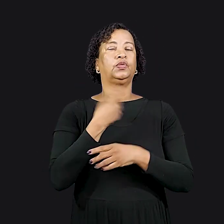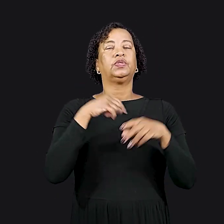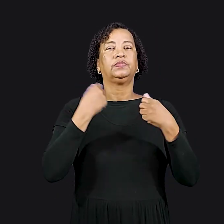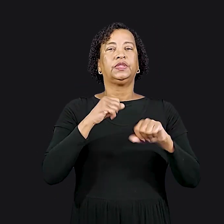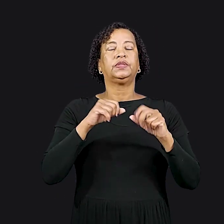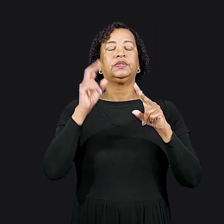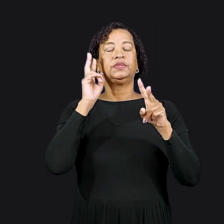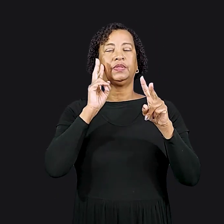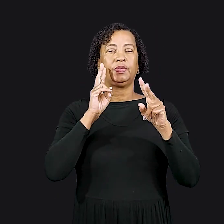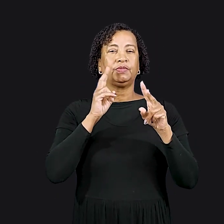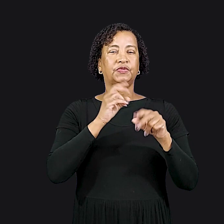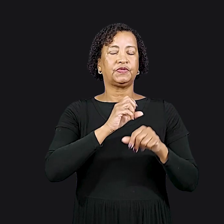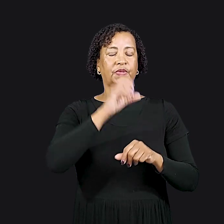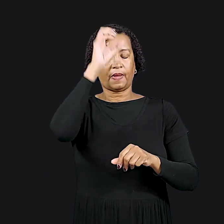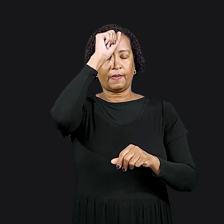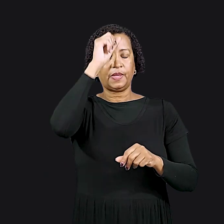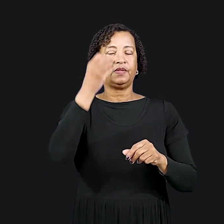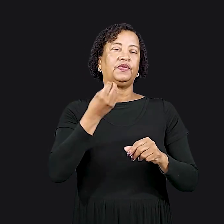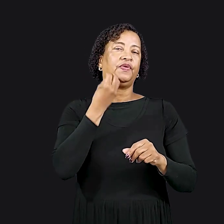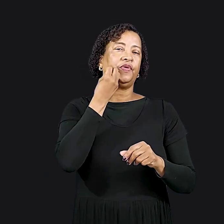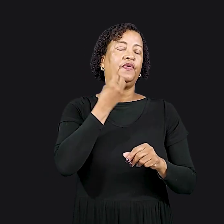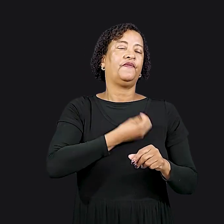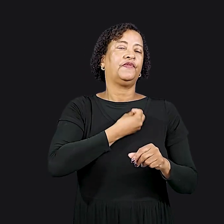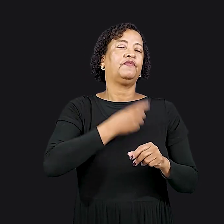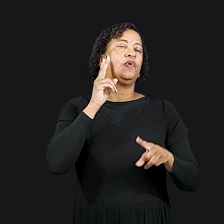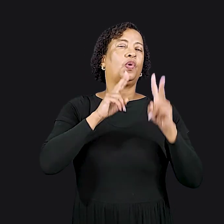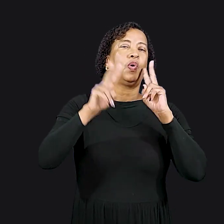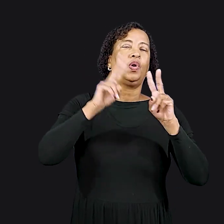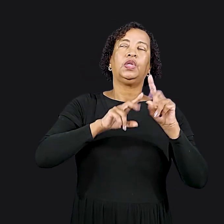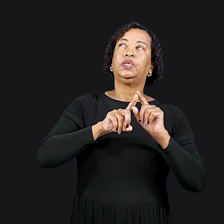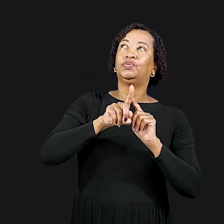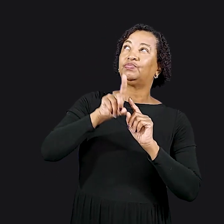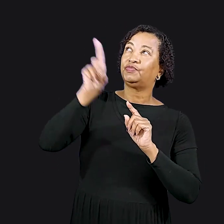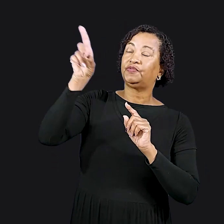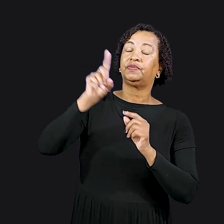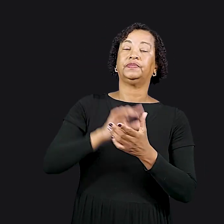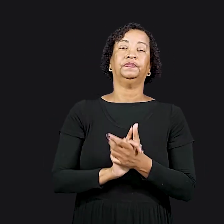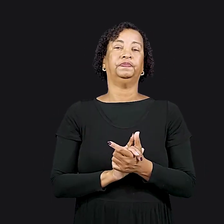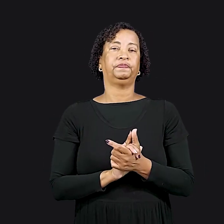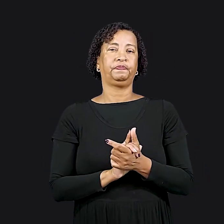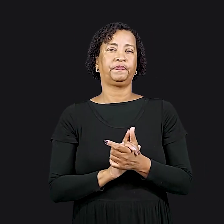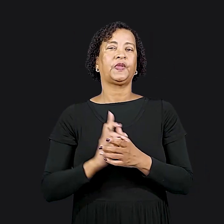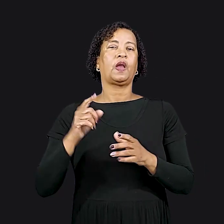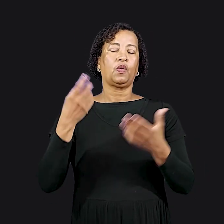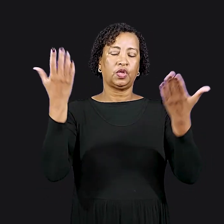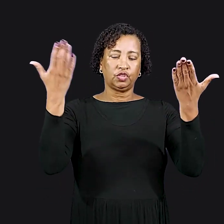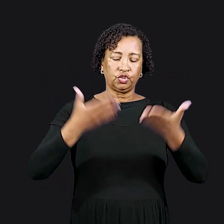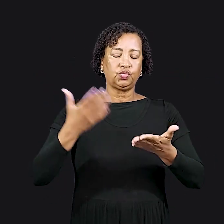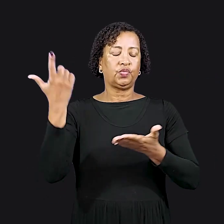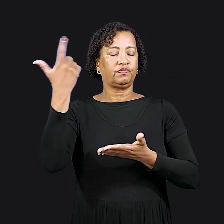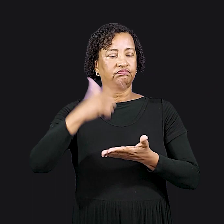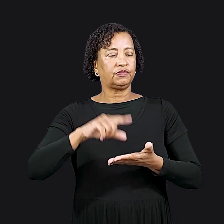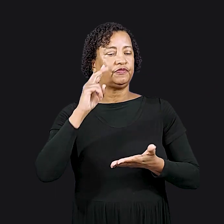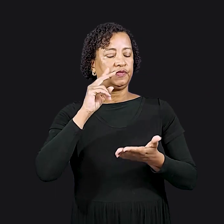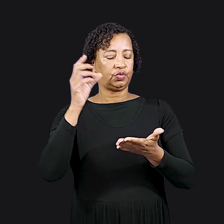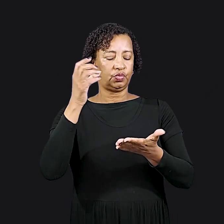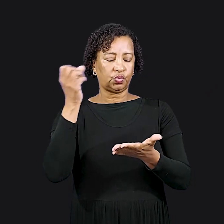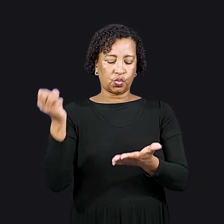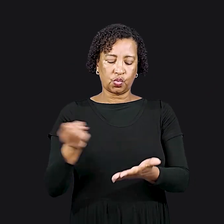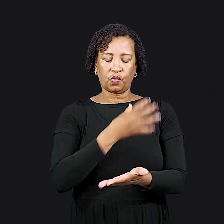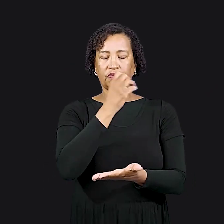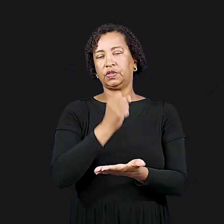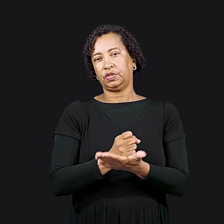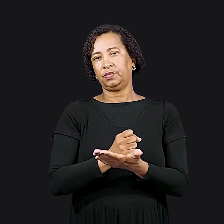Devemos aprender a viver olhando em 3 direções. Vimos isso ilustrado no Velho Testamento e agora estamos vendo novamente no Novo